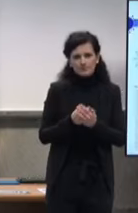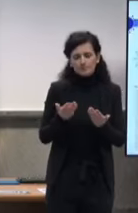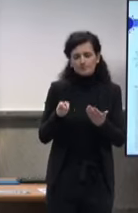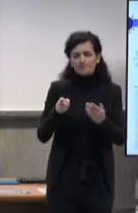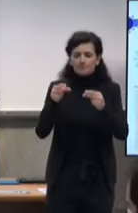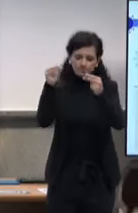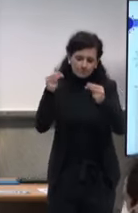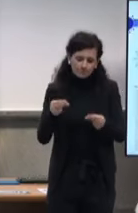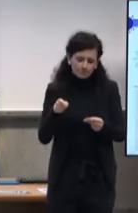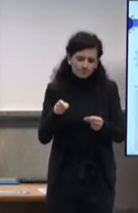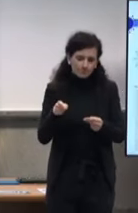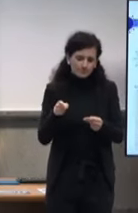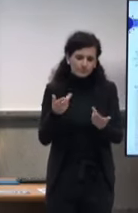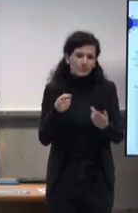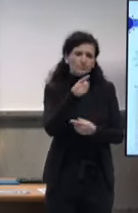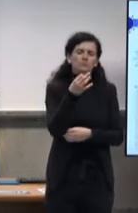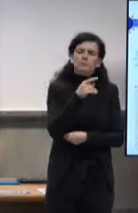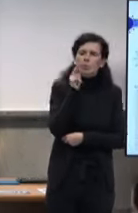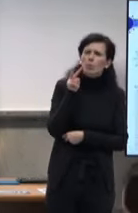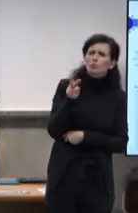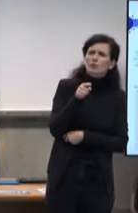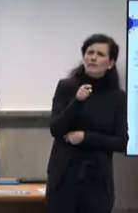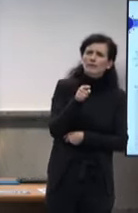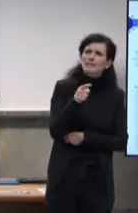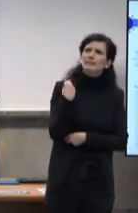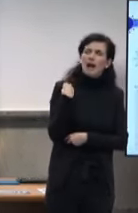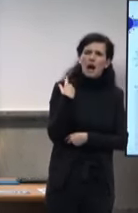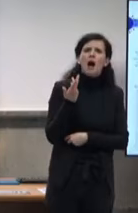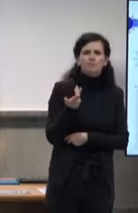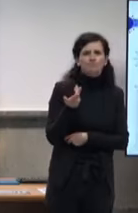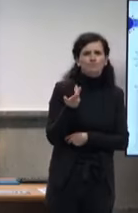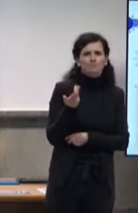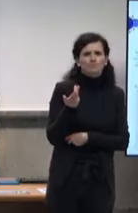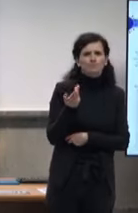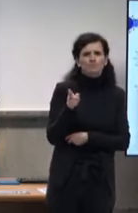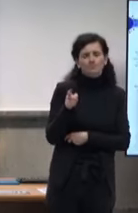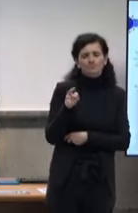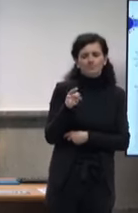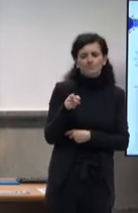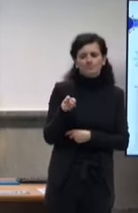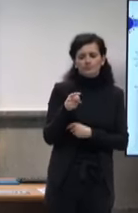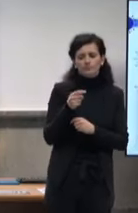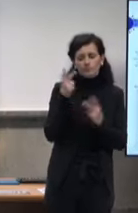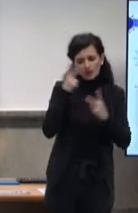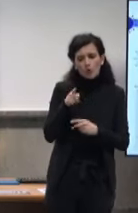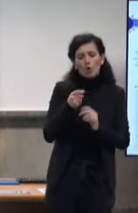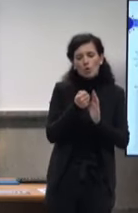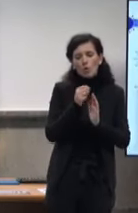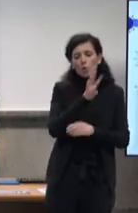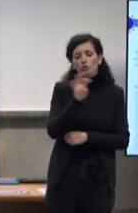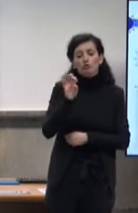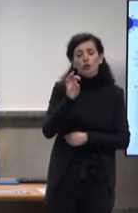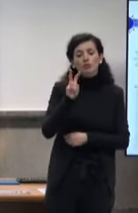punto alle liste la sua dal suo punto di vista può avere questo sistema di non rappresenta necessariamente 400mila persone